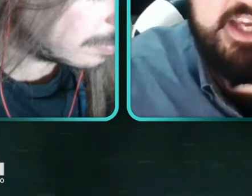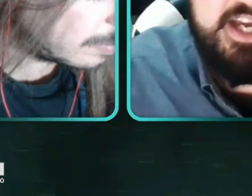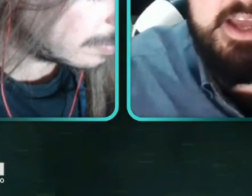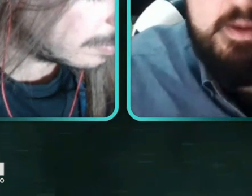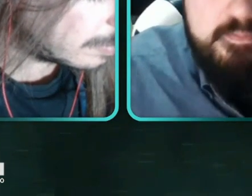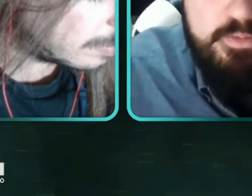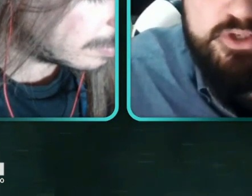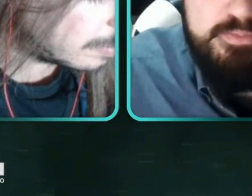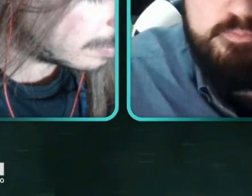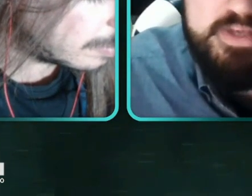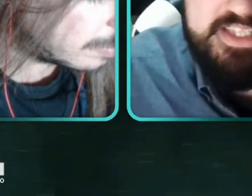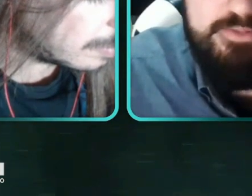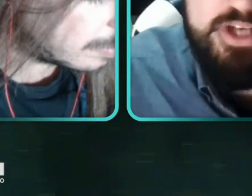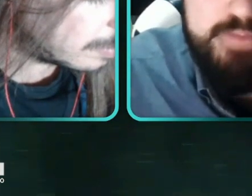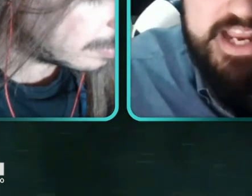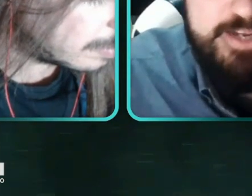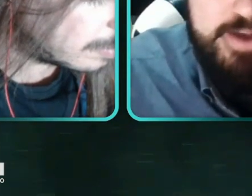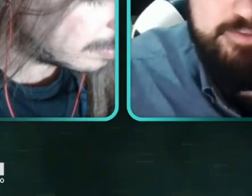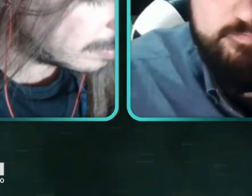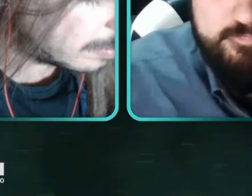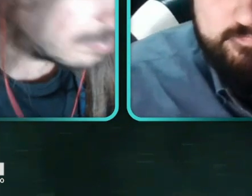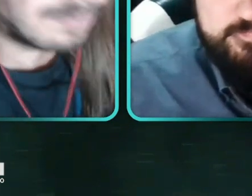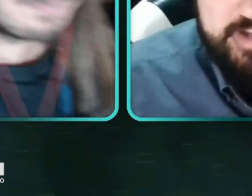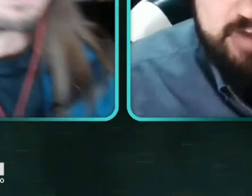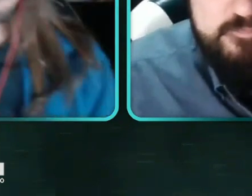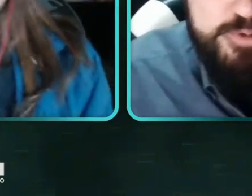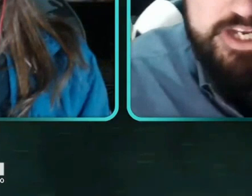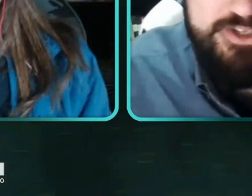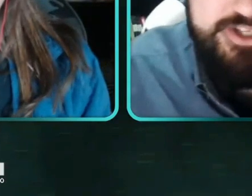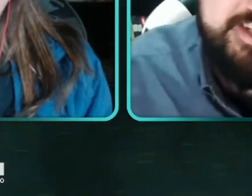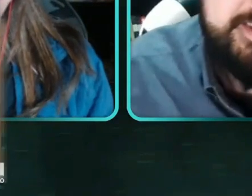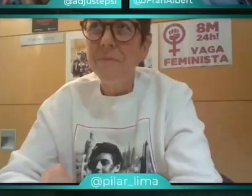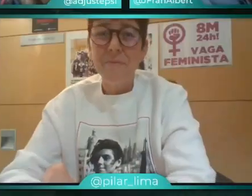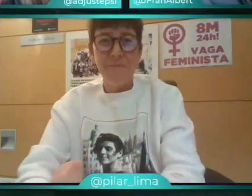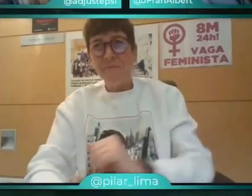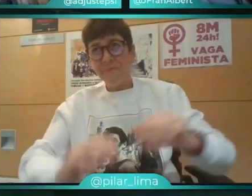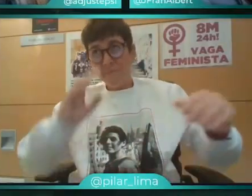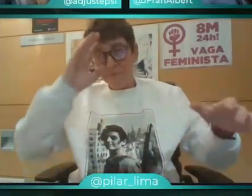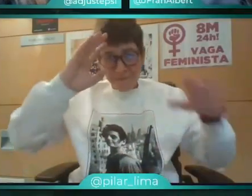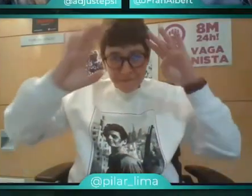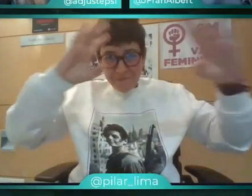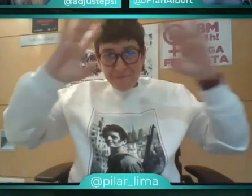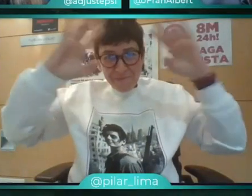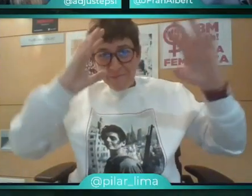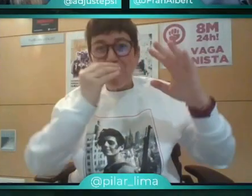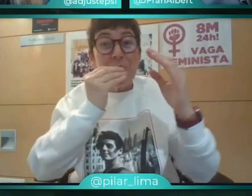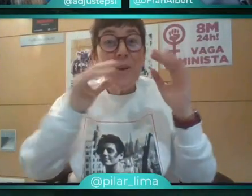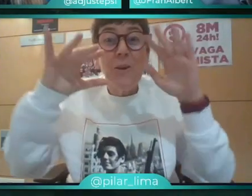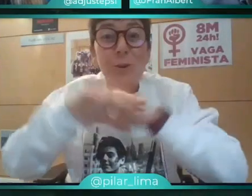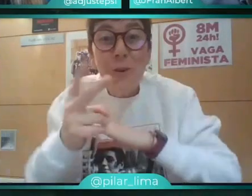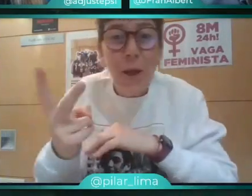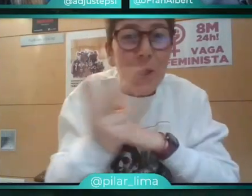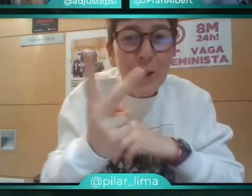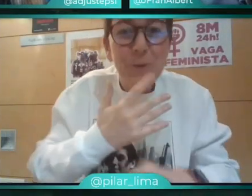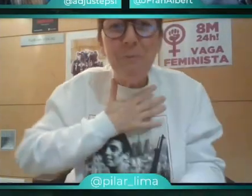la alcaldía de valencia vamos presentamos a Pilar Lima Pilar muy buenas noches Hola hola